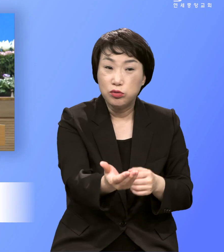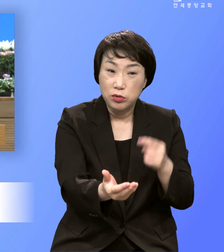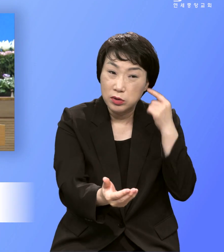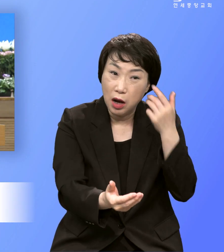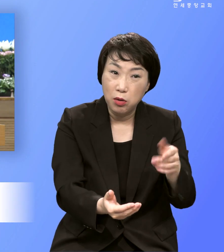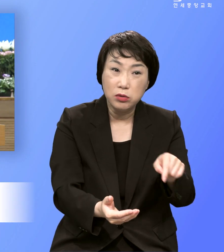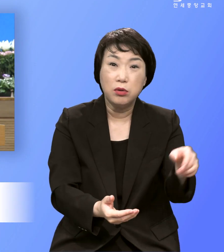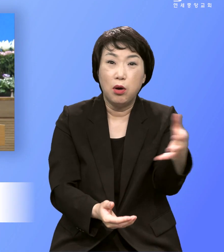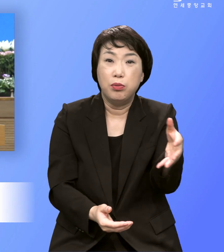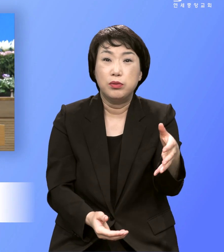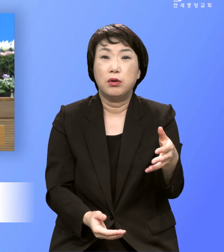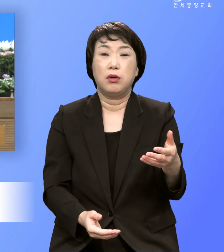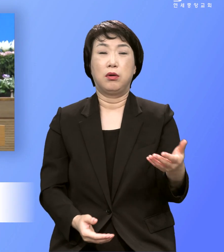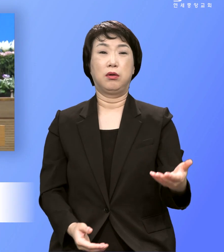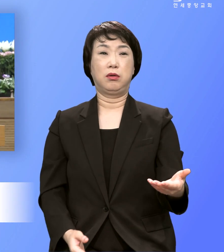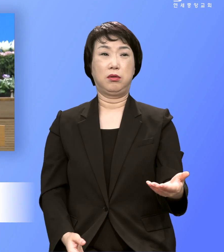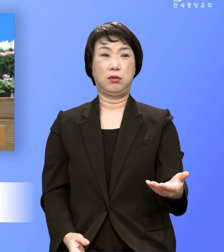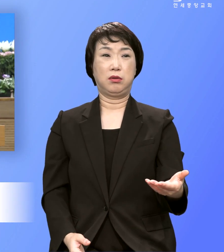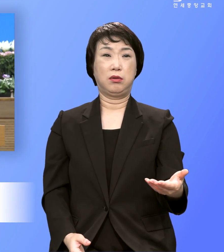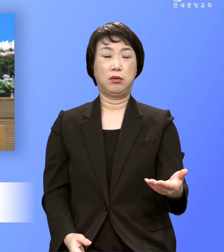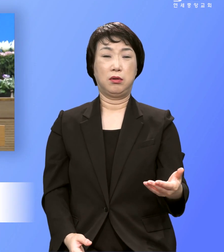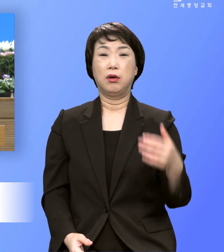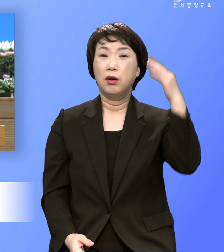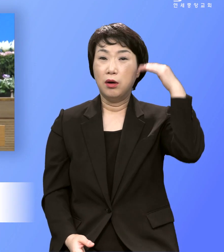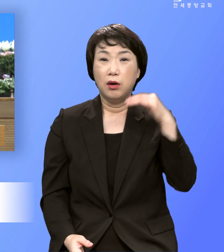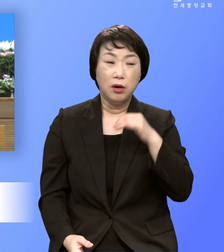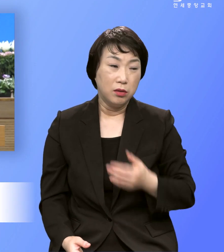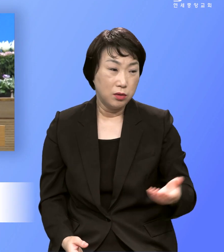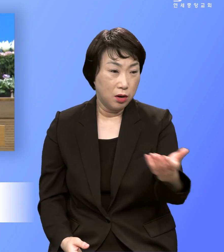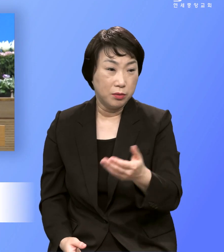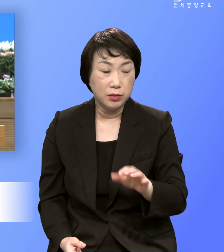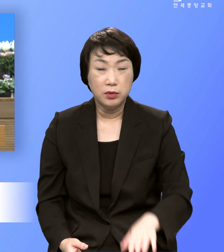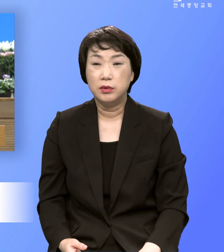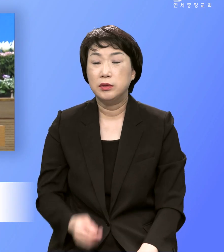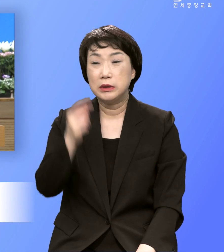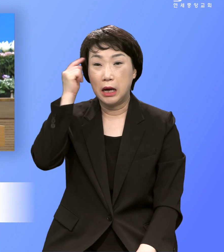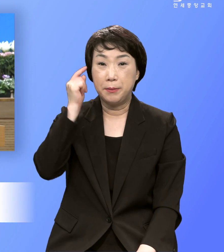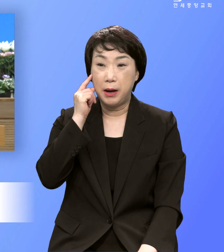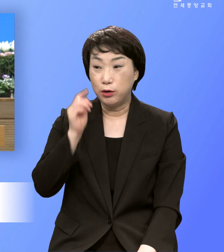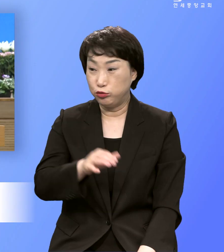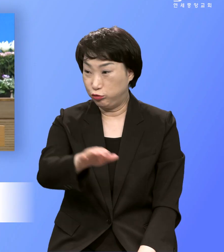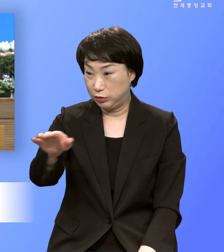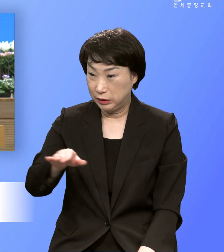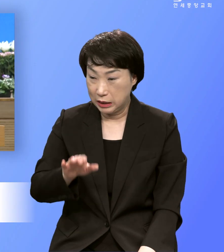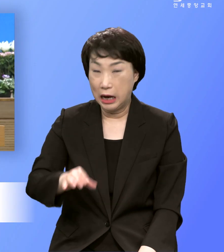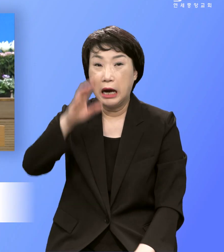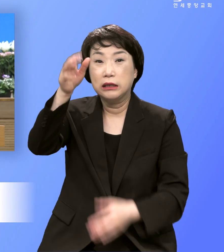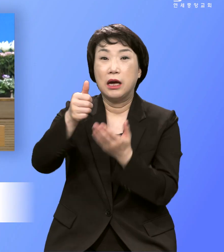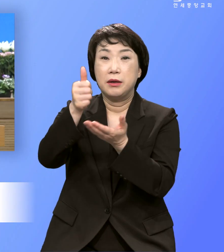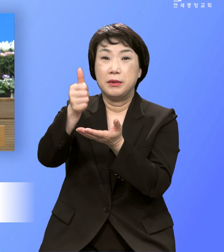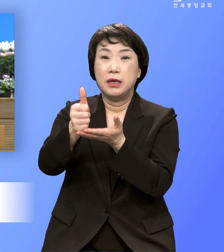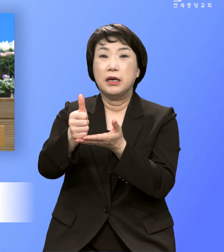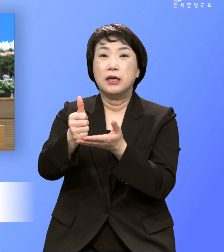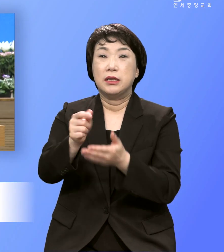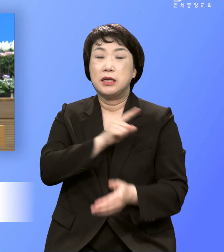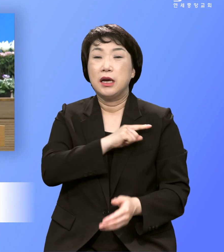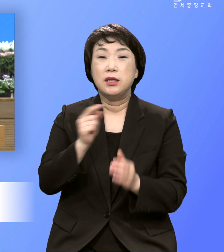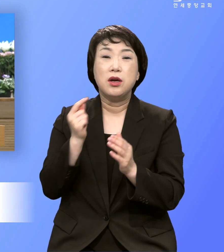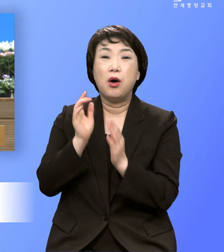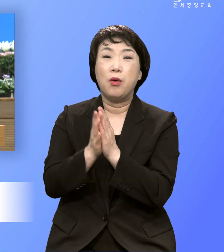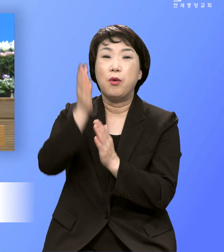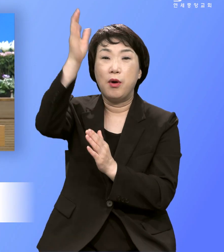필요가 뭐 있느냐가. 여러분 잘 들어야 돼요. 하나님의 가장 영화로운